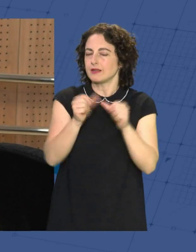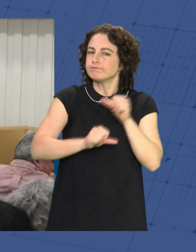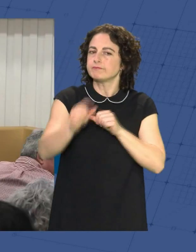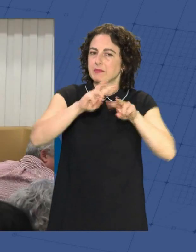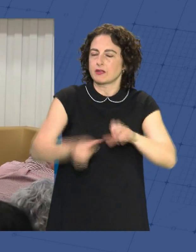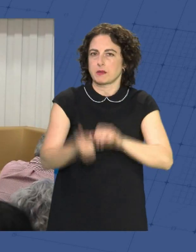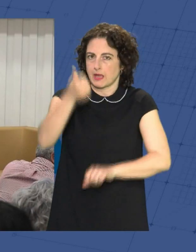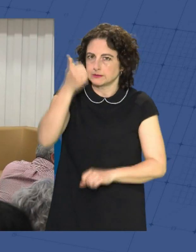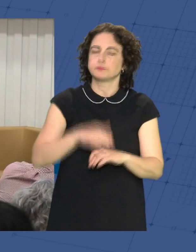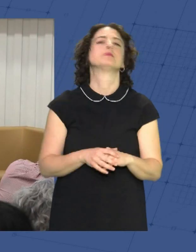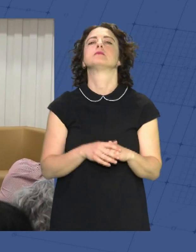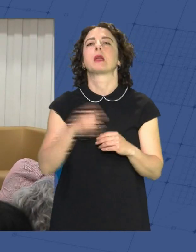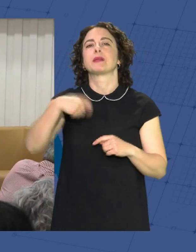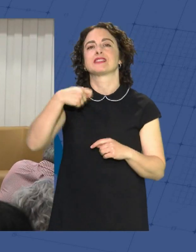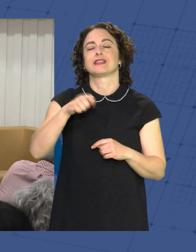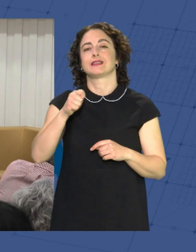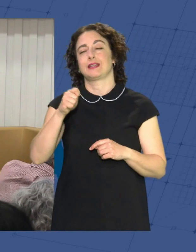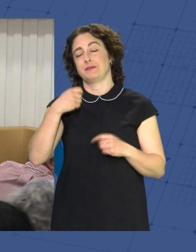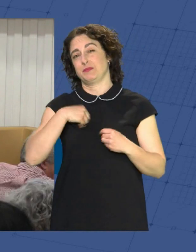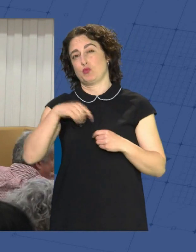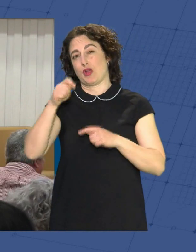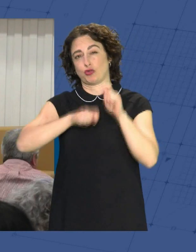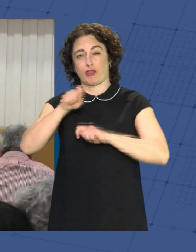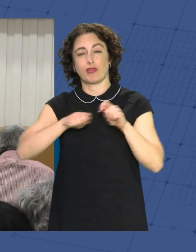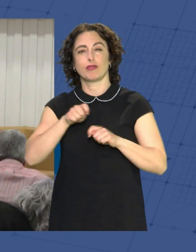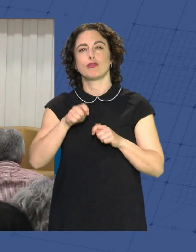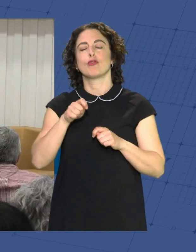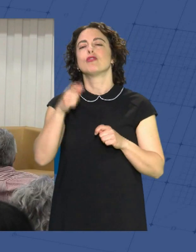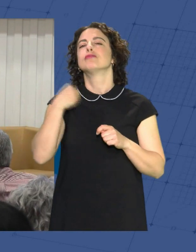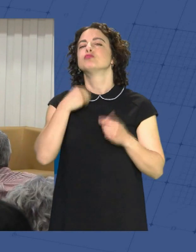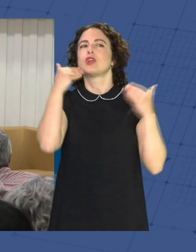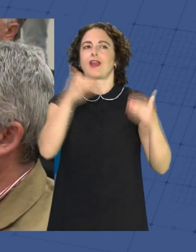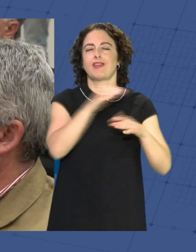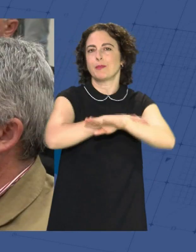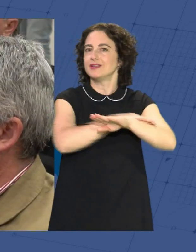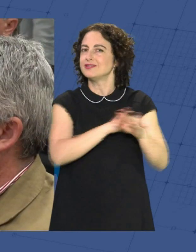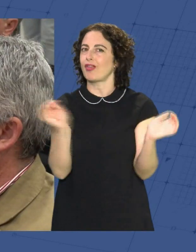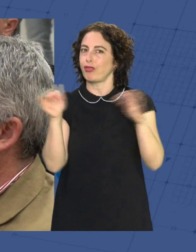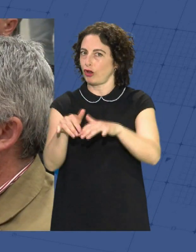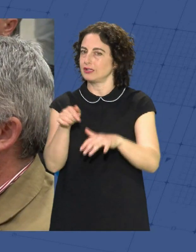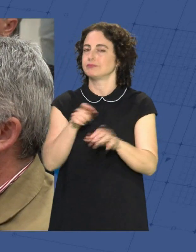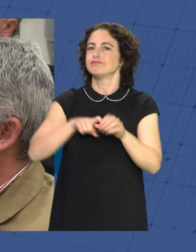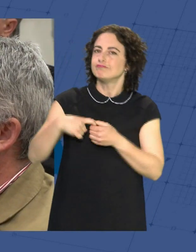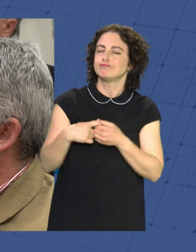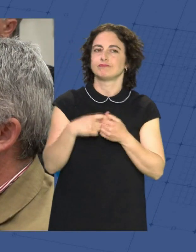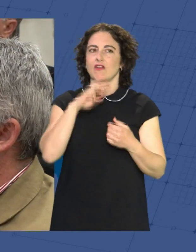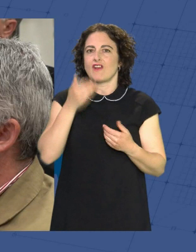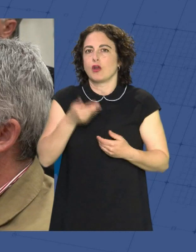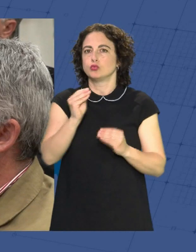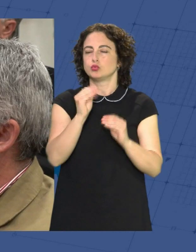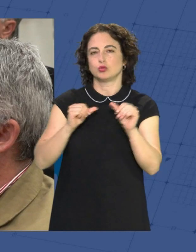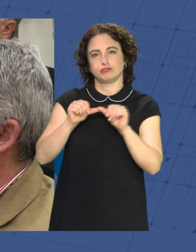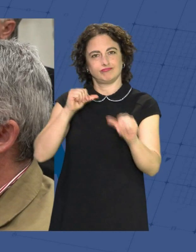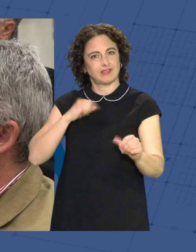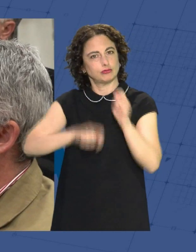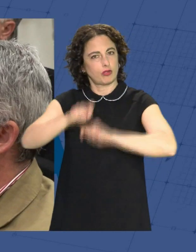enfermedad. La presidenta ALAL, Liz Lucero, dio las gracias a todas las administraciones que se han reunido en este acto y que han puesto en valor el trabajo de la asociación,